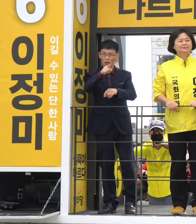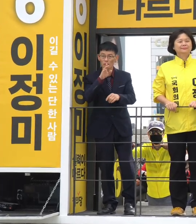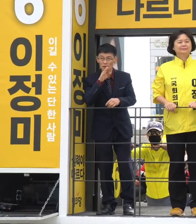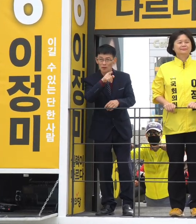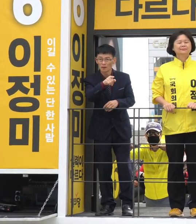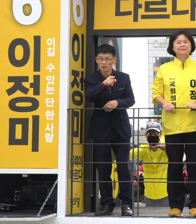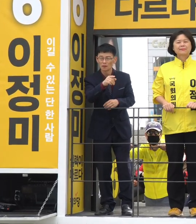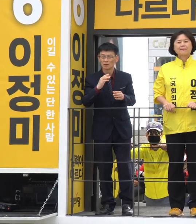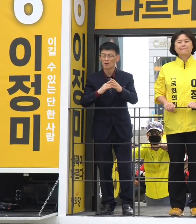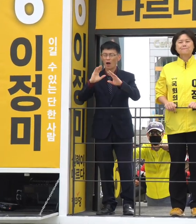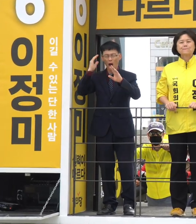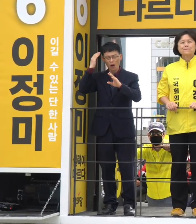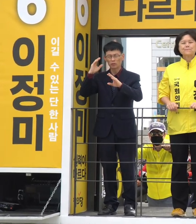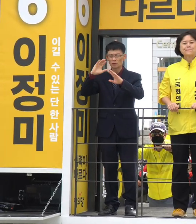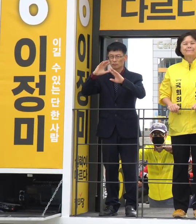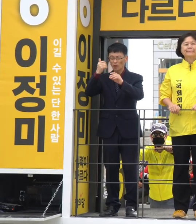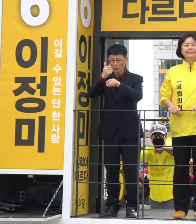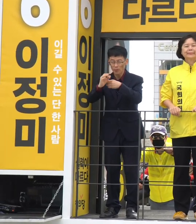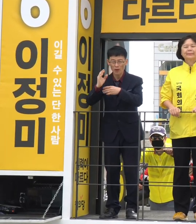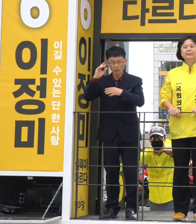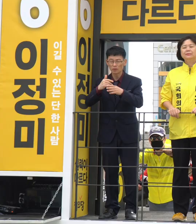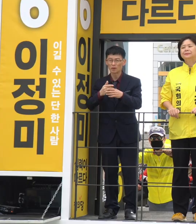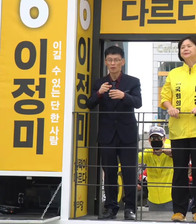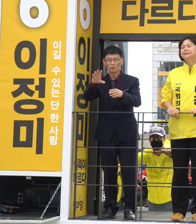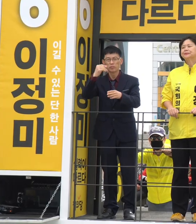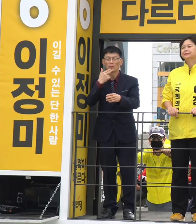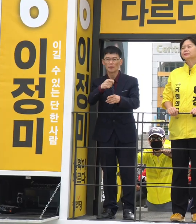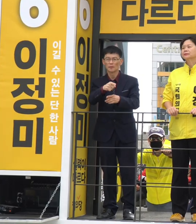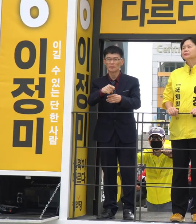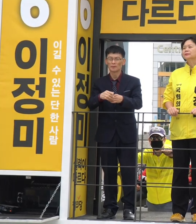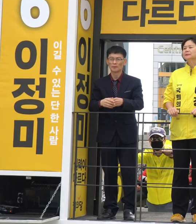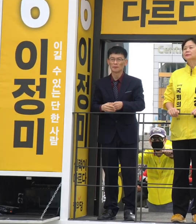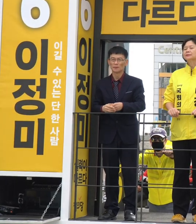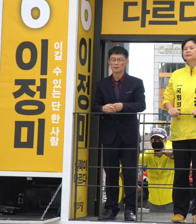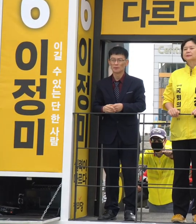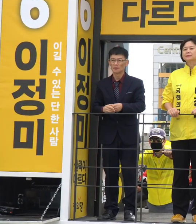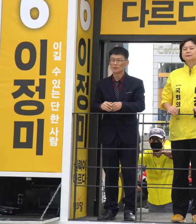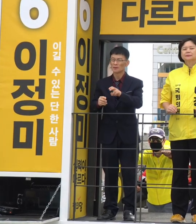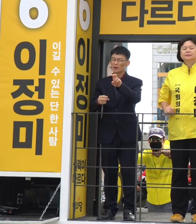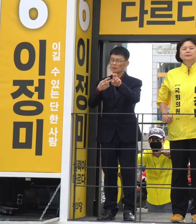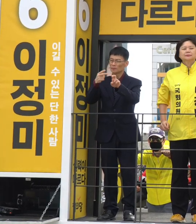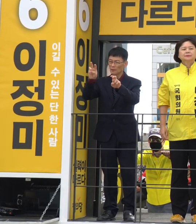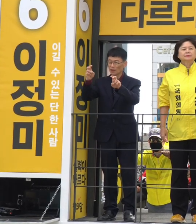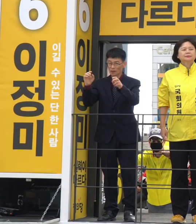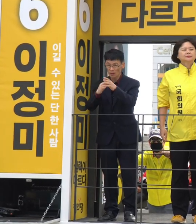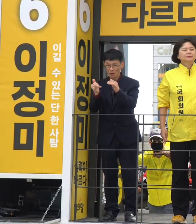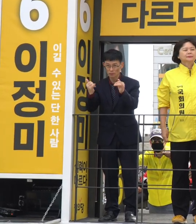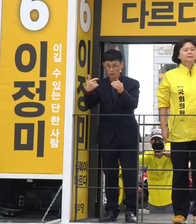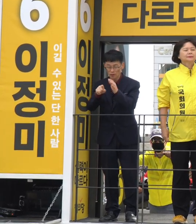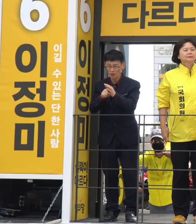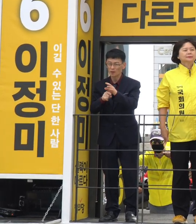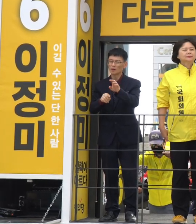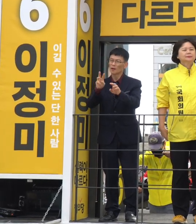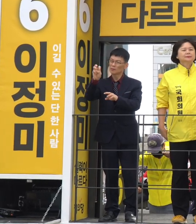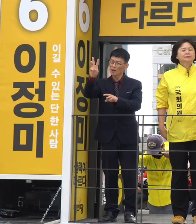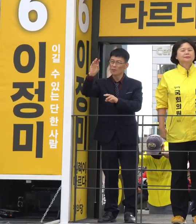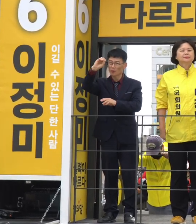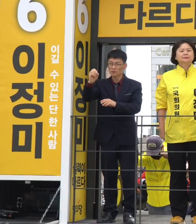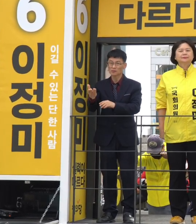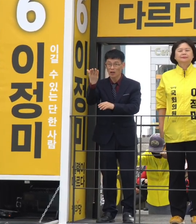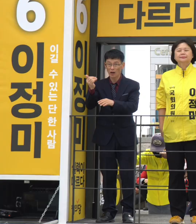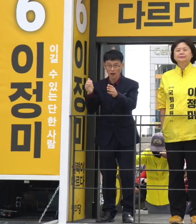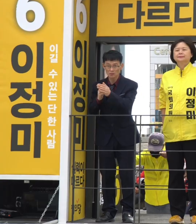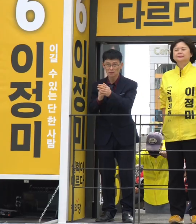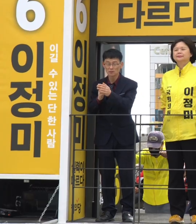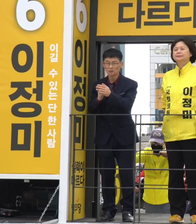기관인데 대한민국 국회는 국민을 담지 않았습니다. 20, 30대 유권자가 33%나